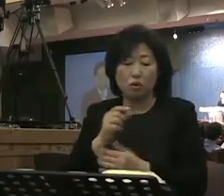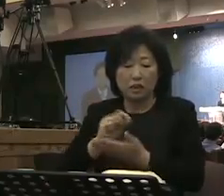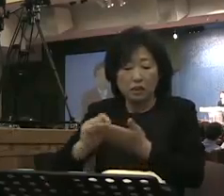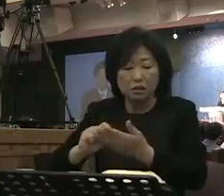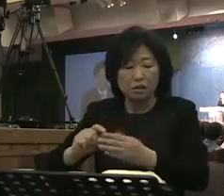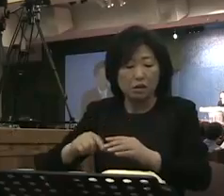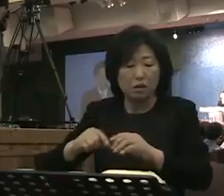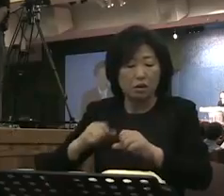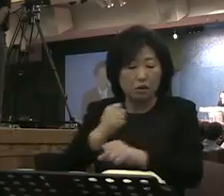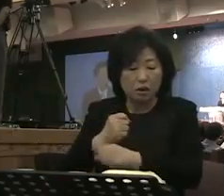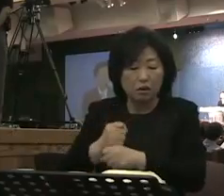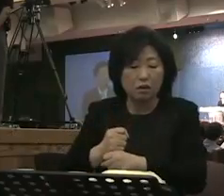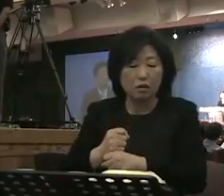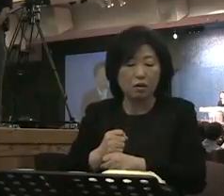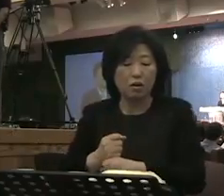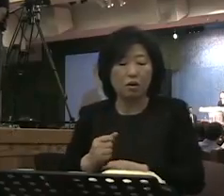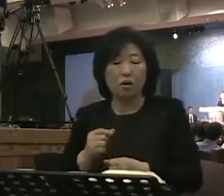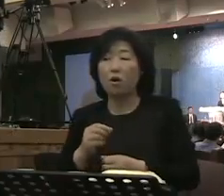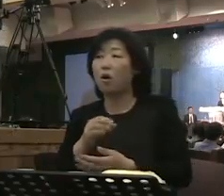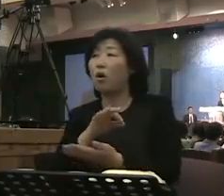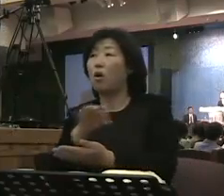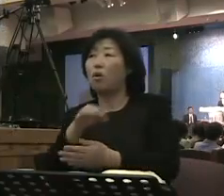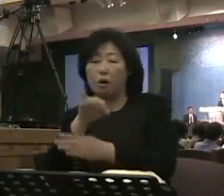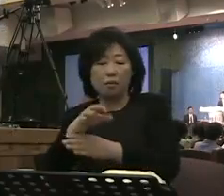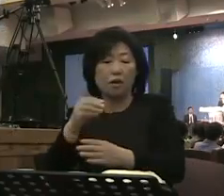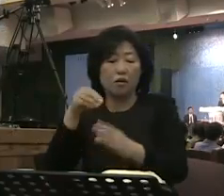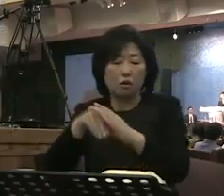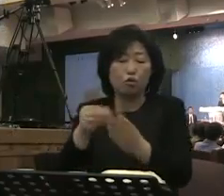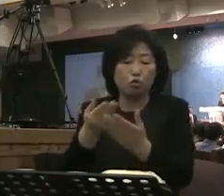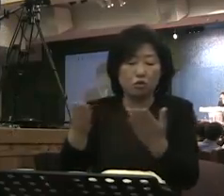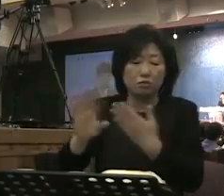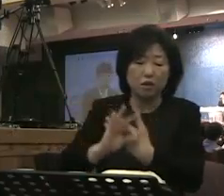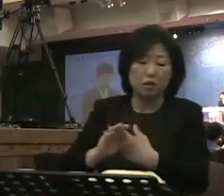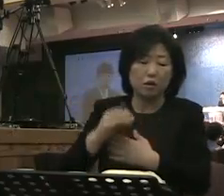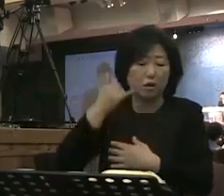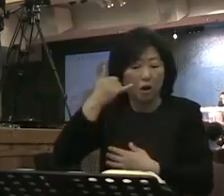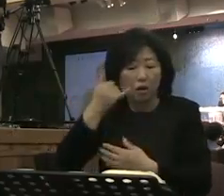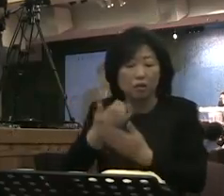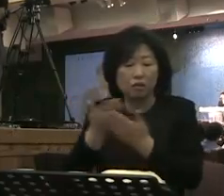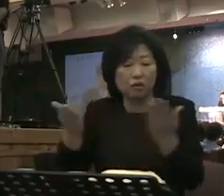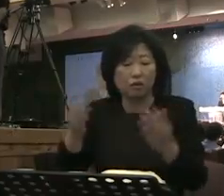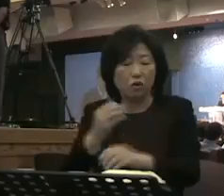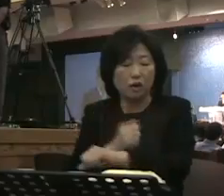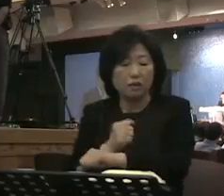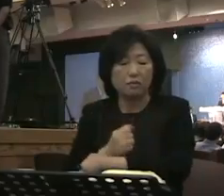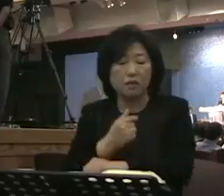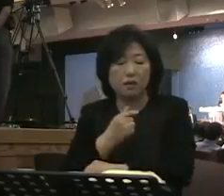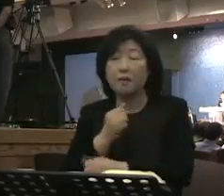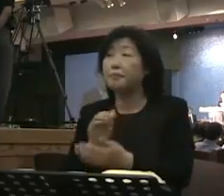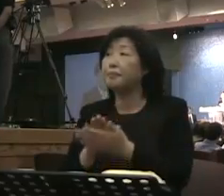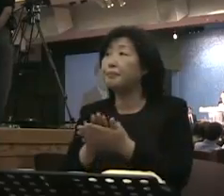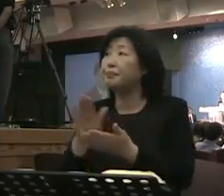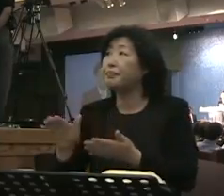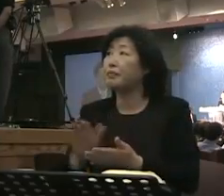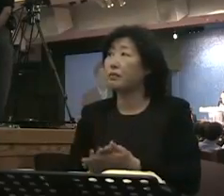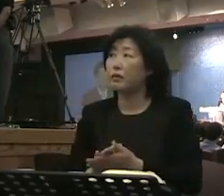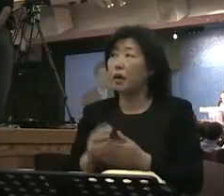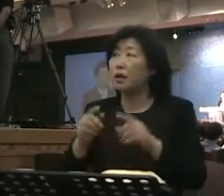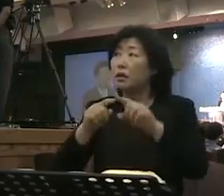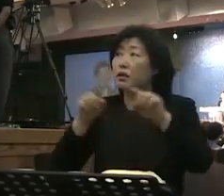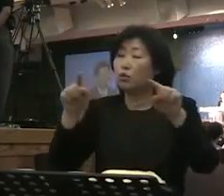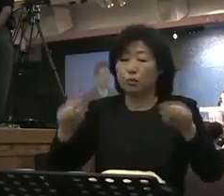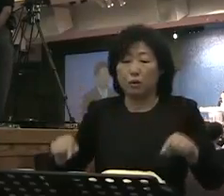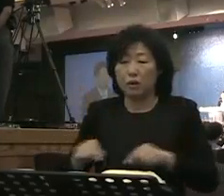신청 작성하셔서 헌금함에 넣어주시면 저희가 연락드리도록 그렇게 하겠습니다. 주반에